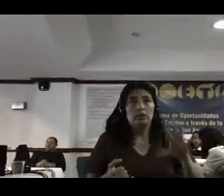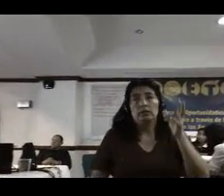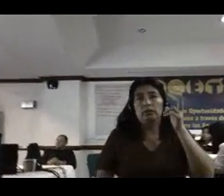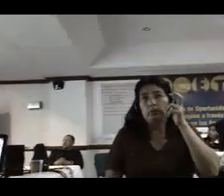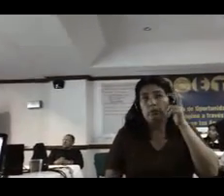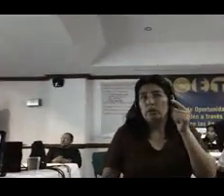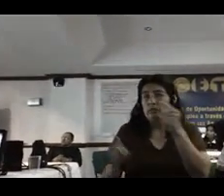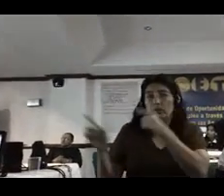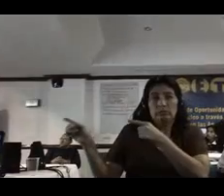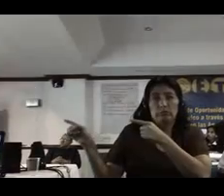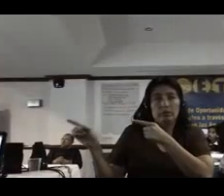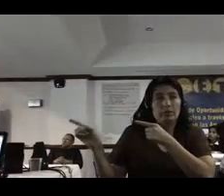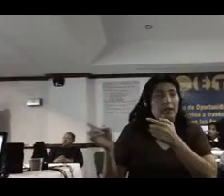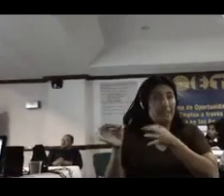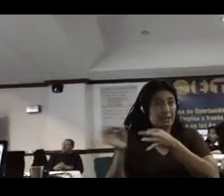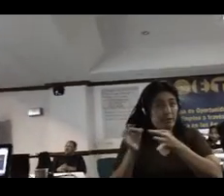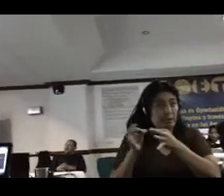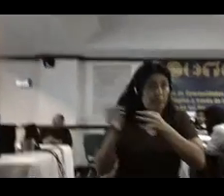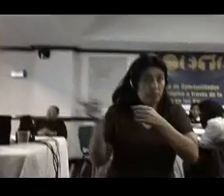Where is your interest?